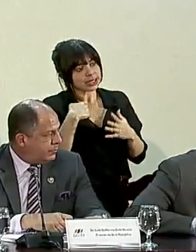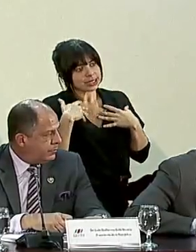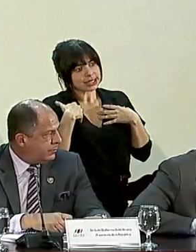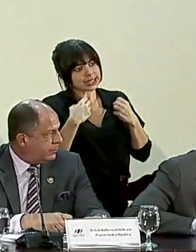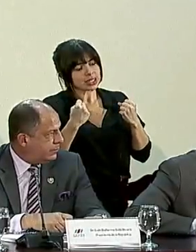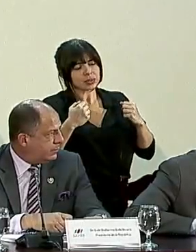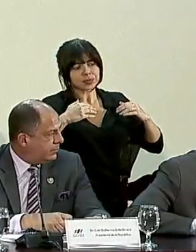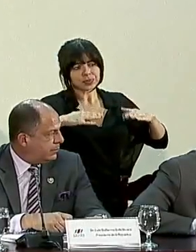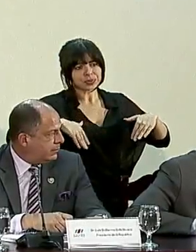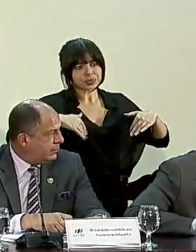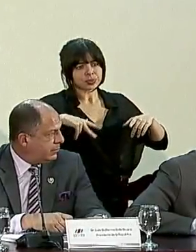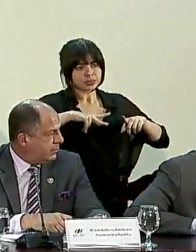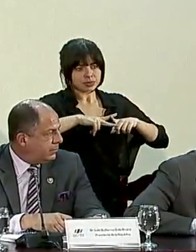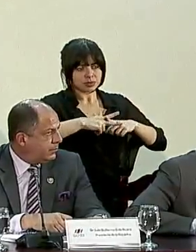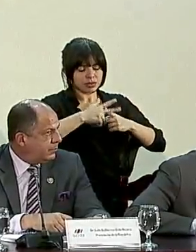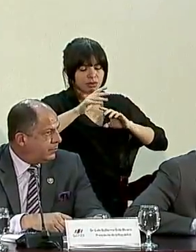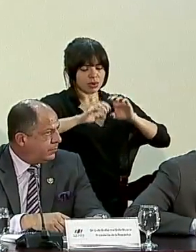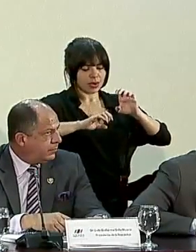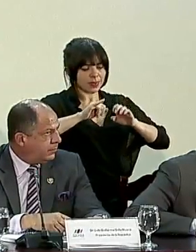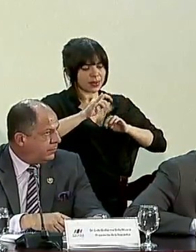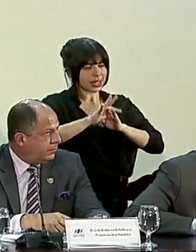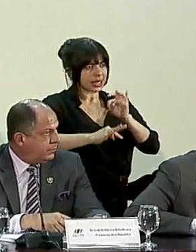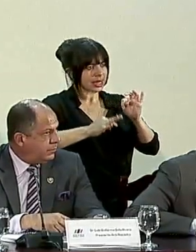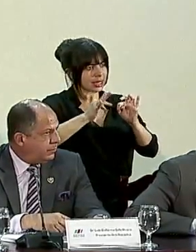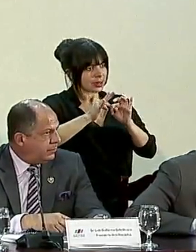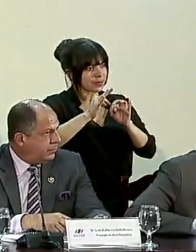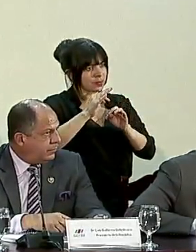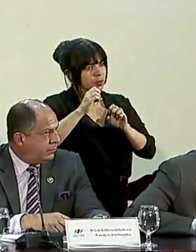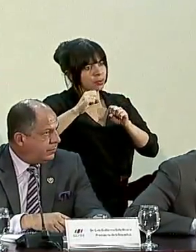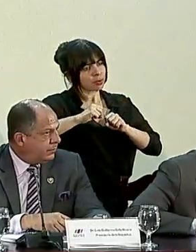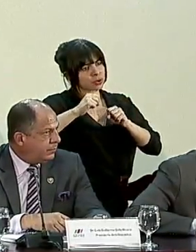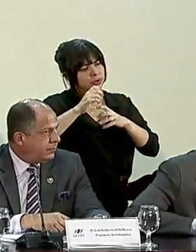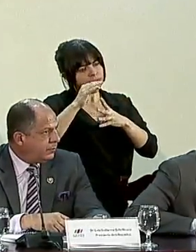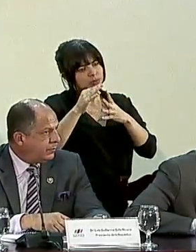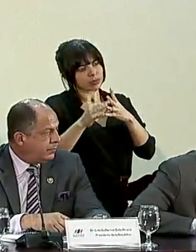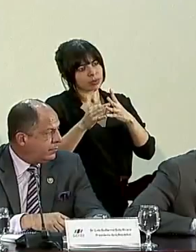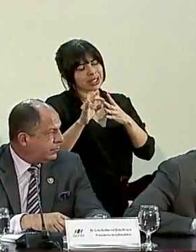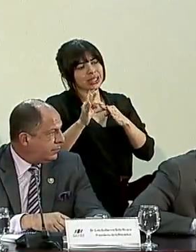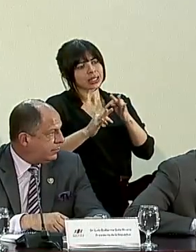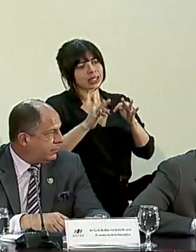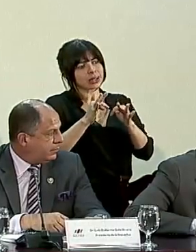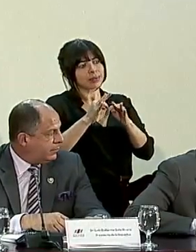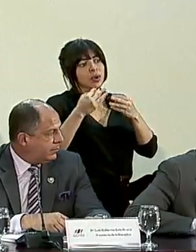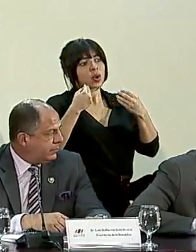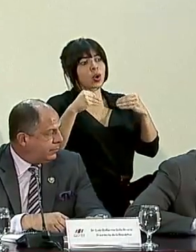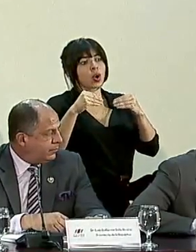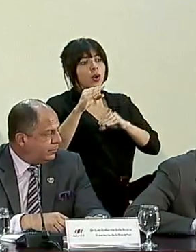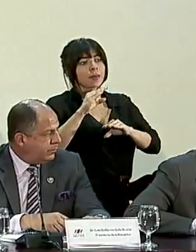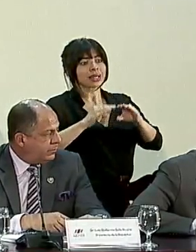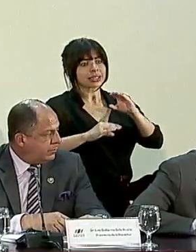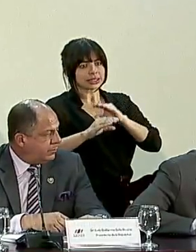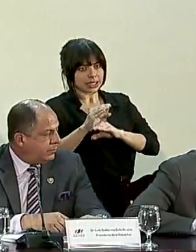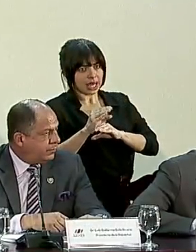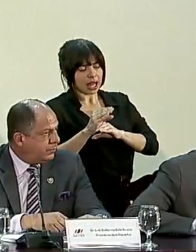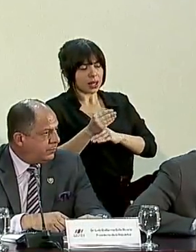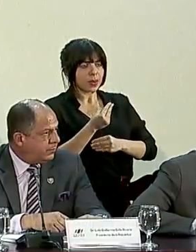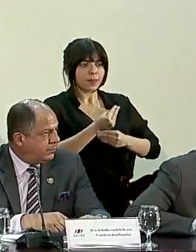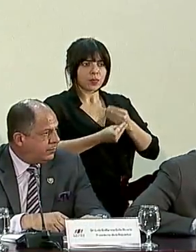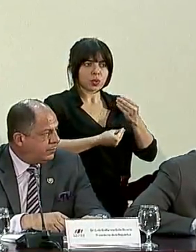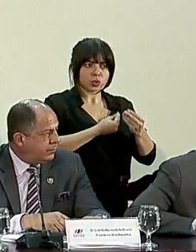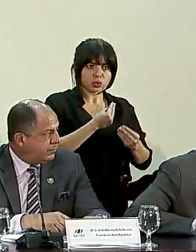no hemos entrado a valorar ese tipo de consideraciones de corte comercial, de corte de